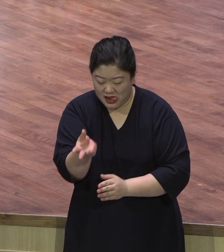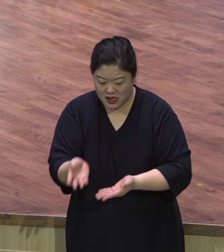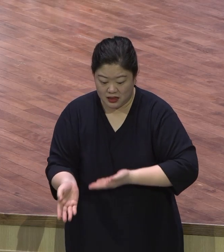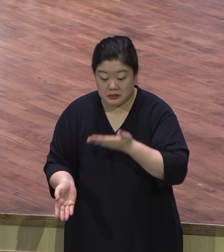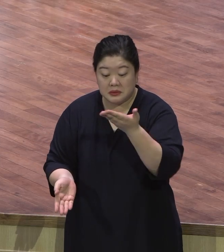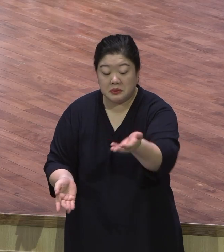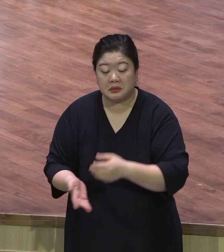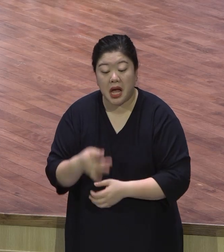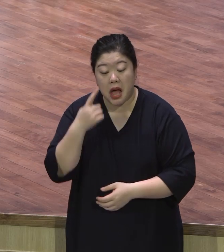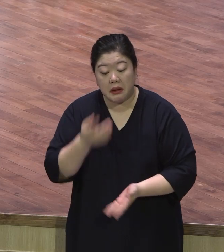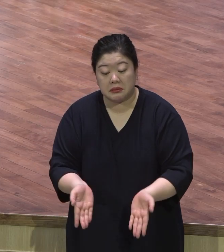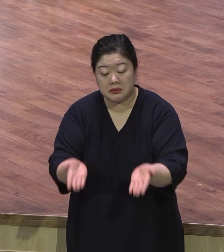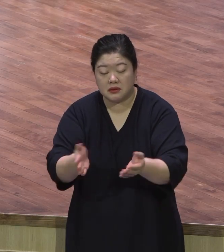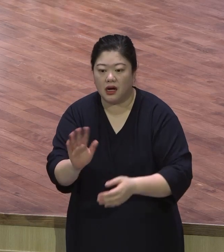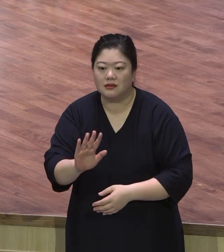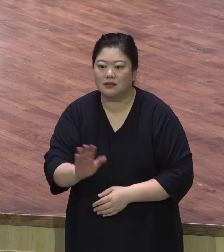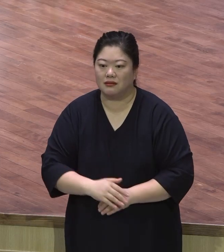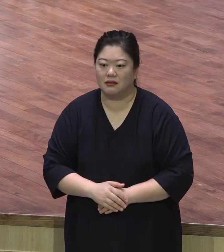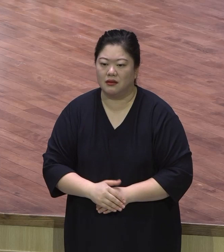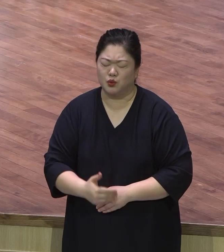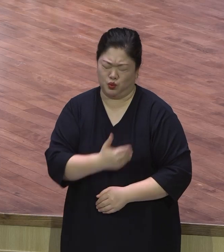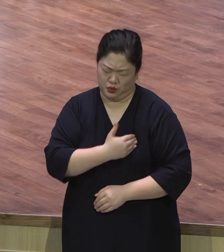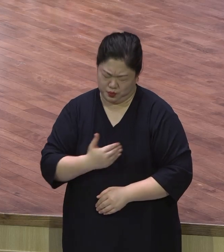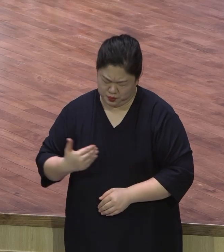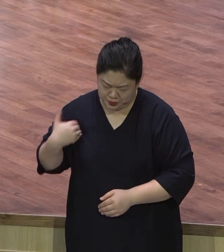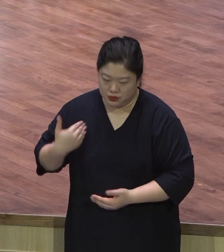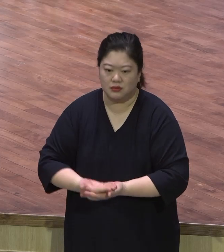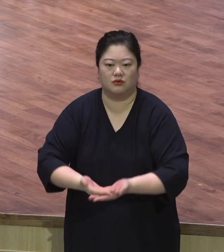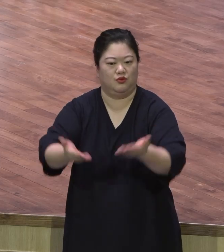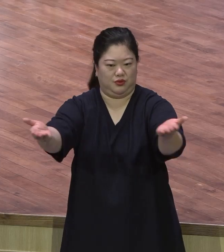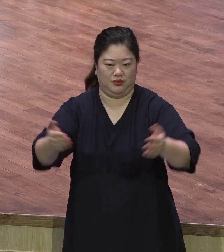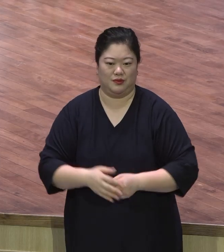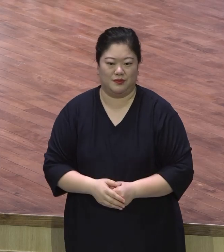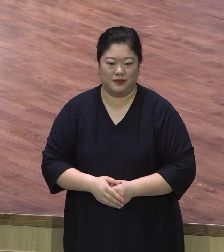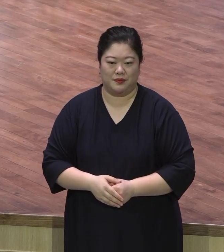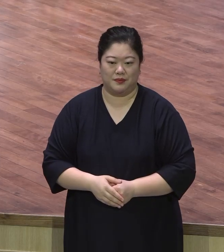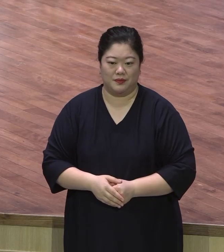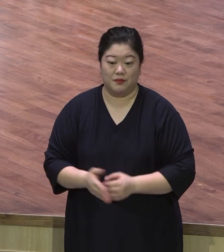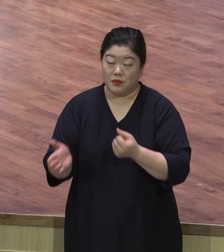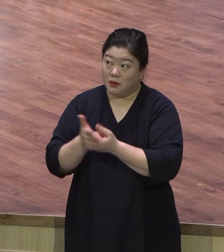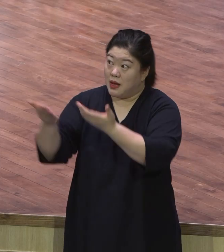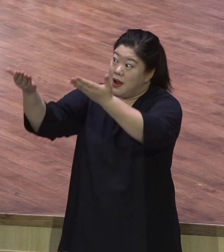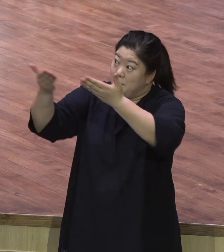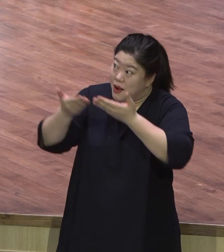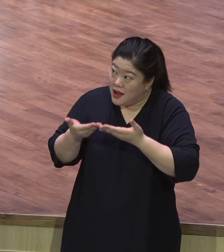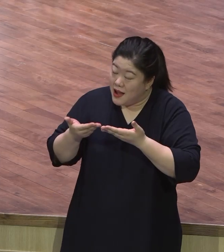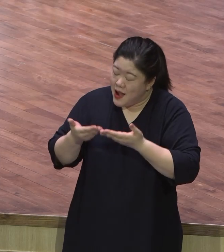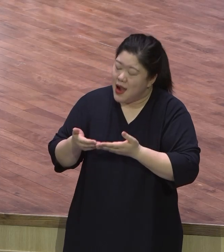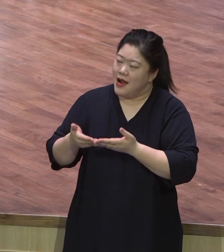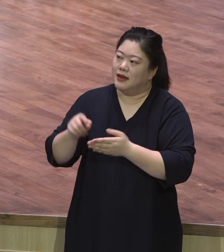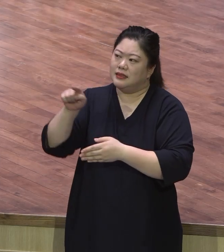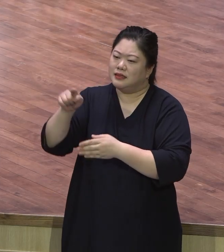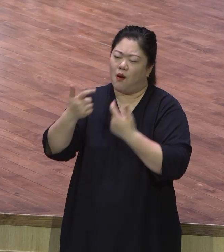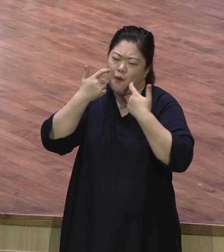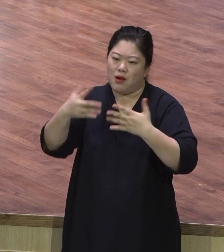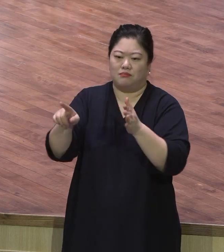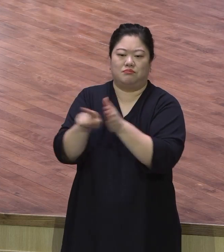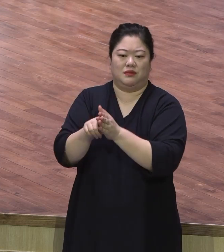고생시키시는 분 아니에요 누리게 하시는 분이세요 이런 하나님에 대한 절대 믿음을 가지고